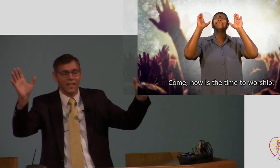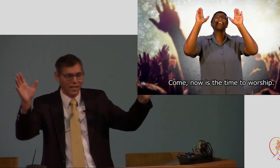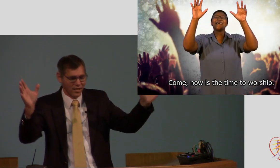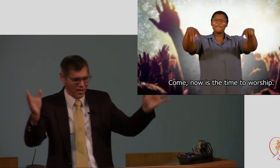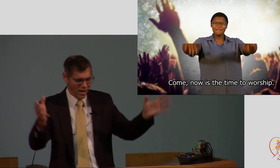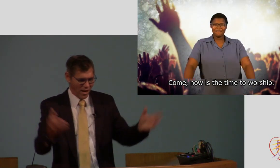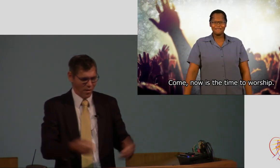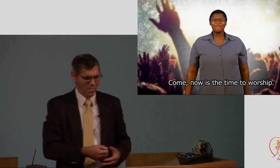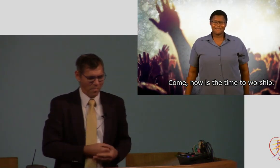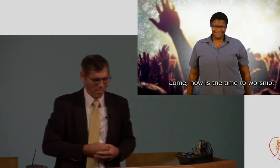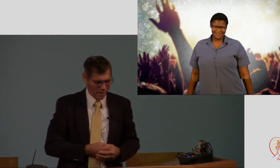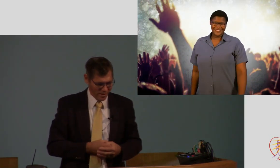worship.